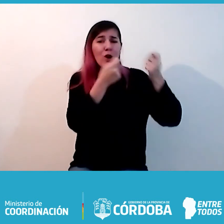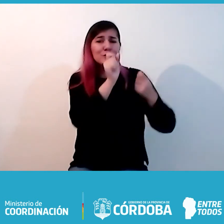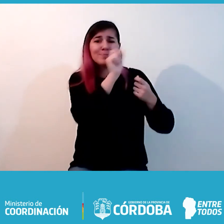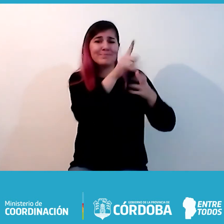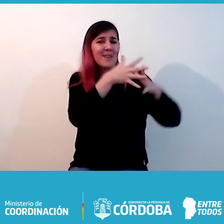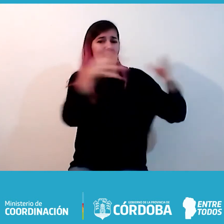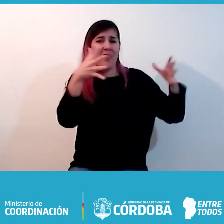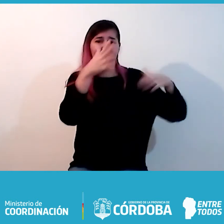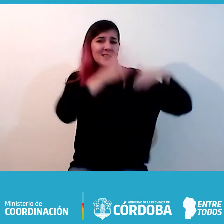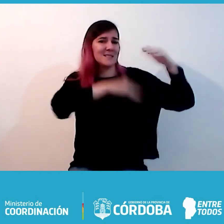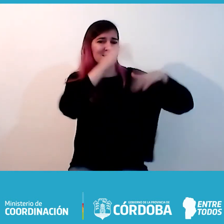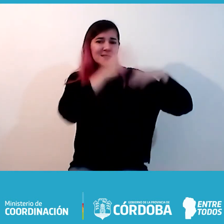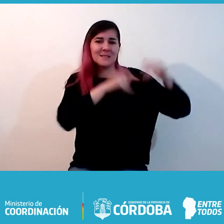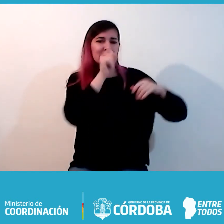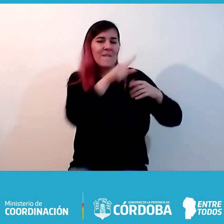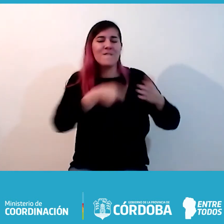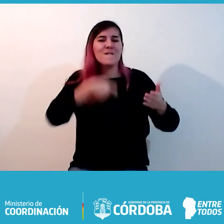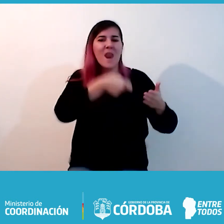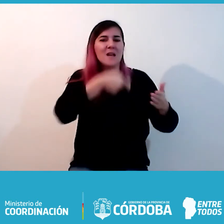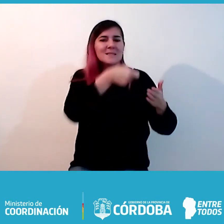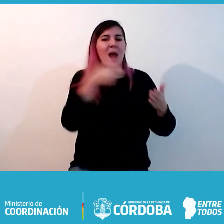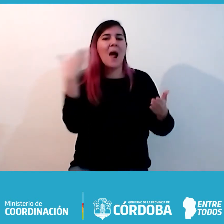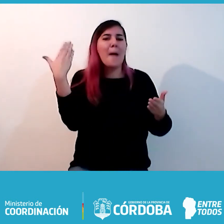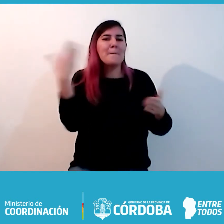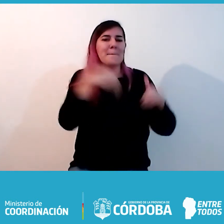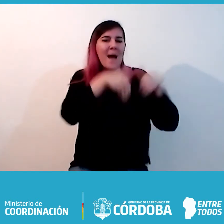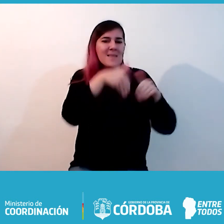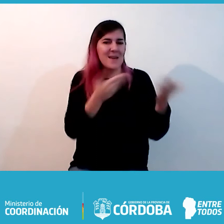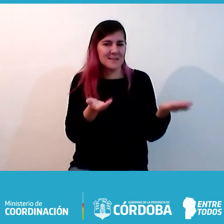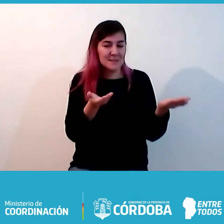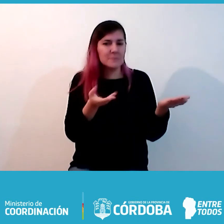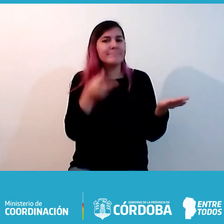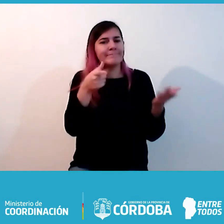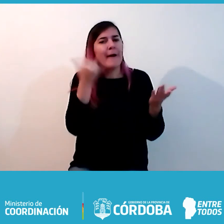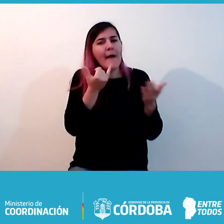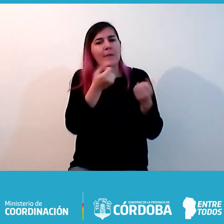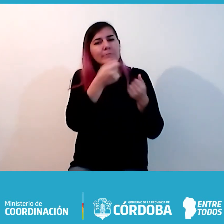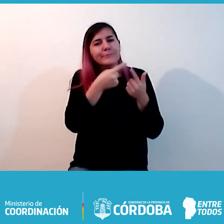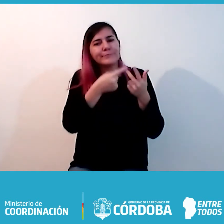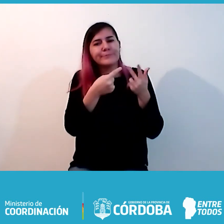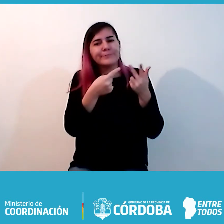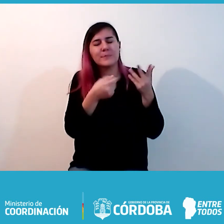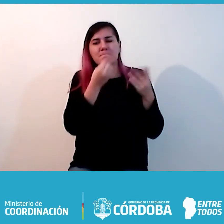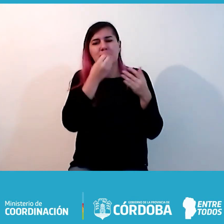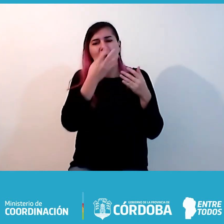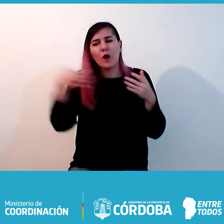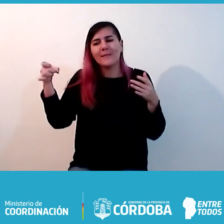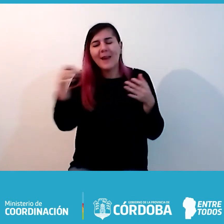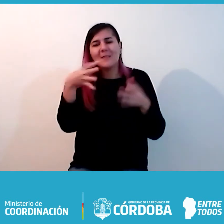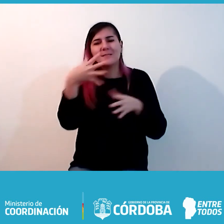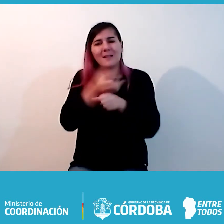grandes constructoras, las que suelen financiar las campañas. Continúa enumerando sobre la necesidad de las mejoras en el tren y en el transporte